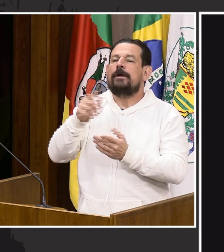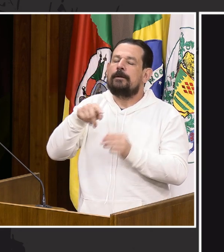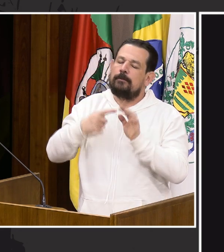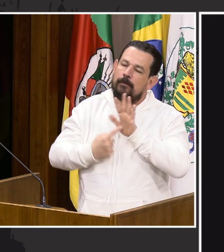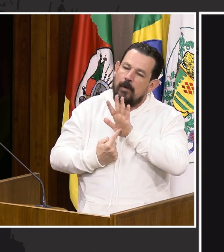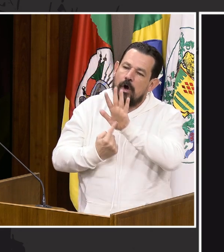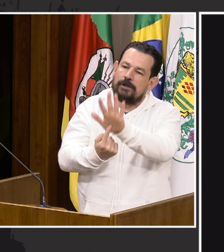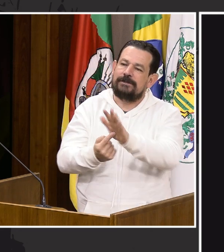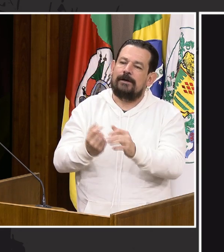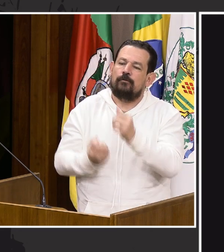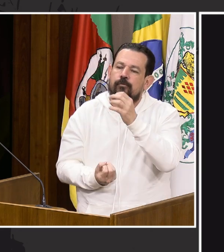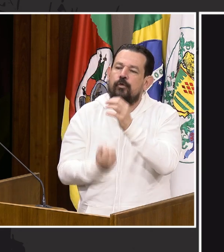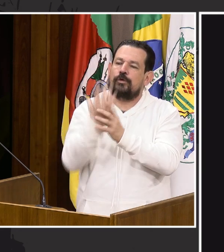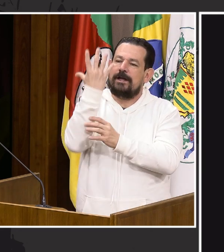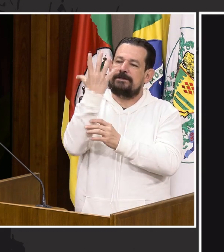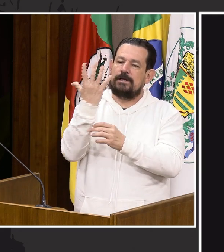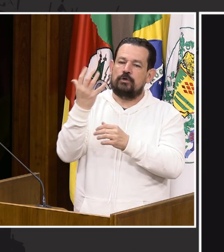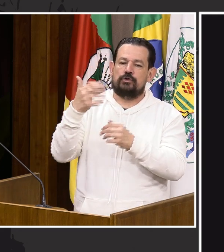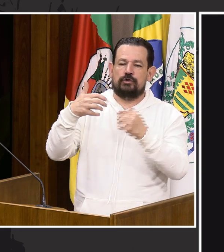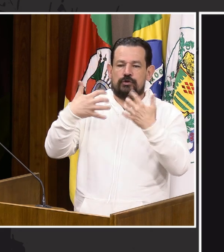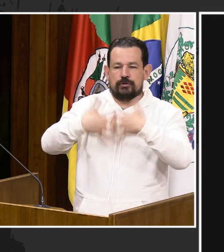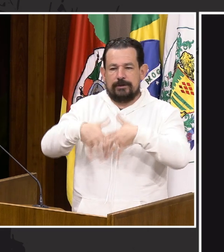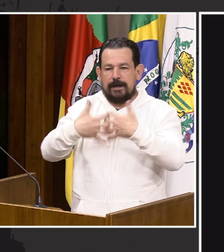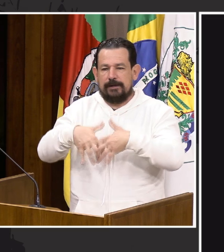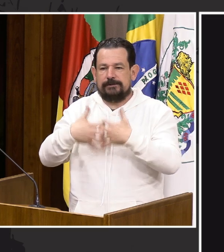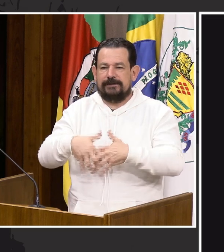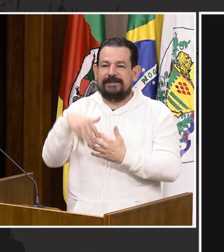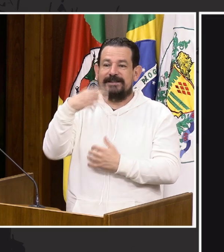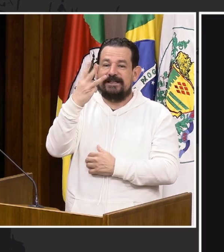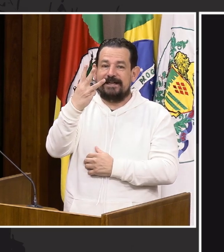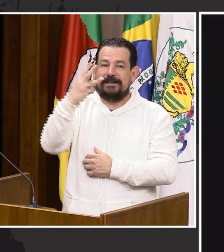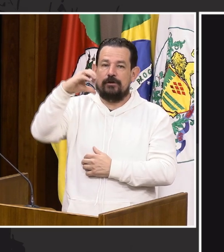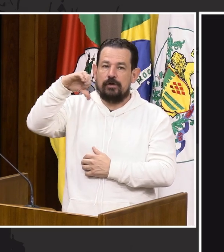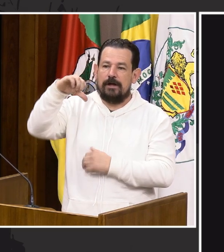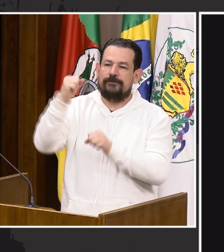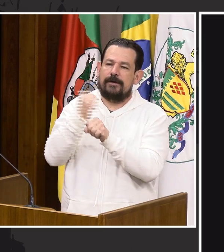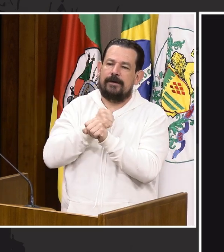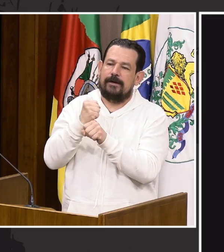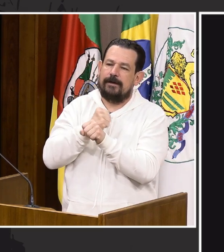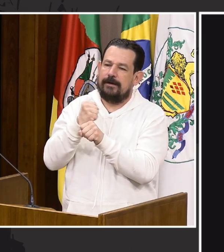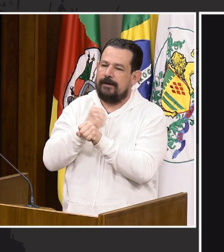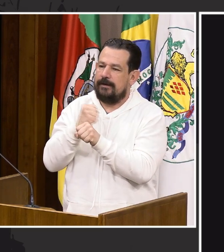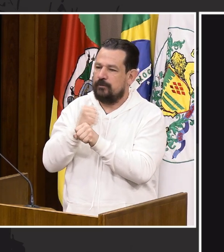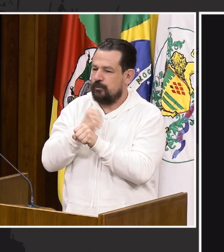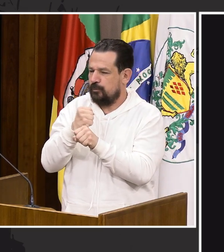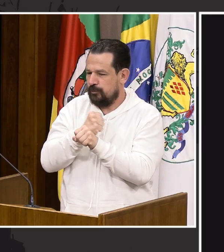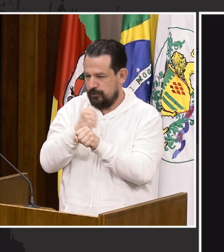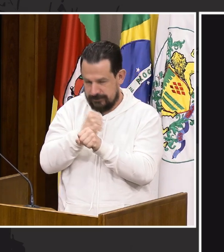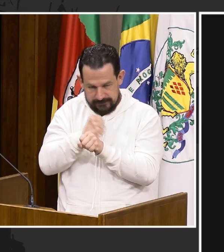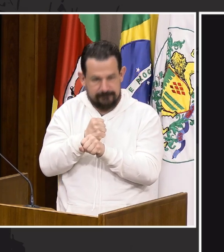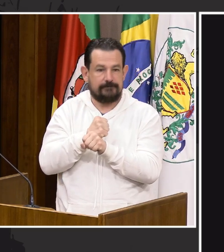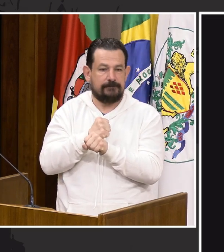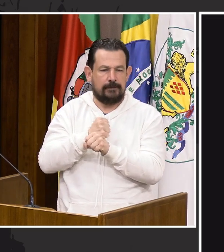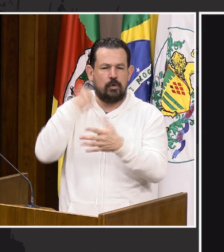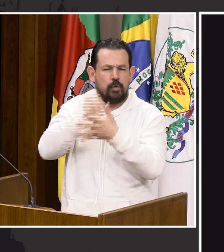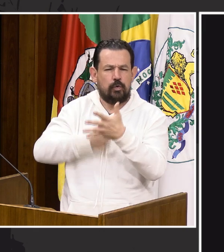E começou, então, com esse tema, como foi fundada a Sociedade dos Surdos há 39 anos